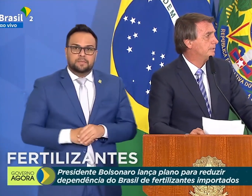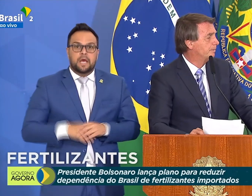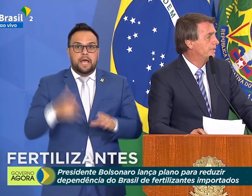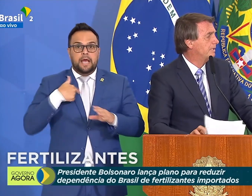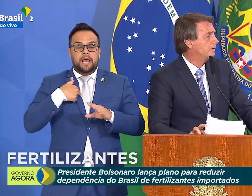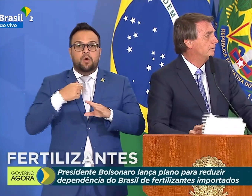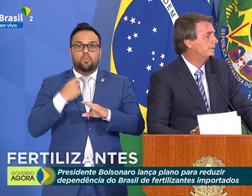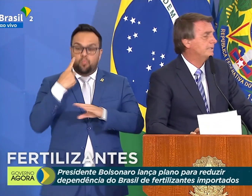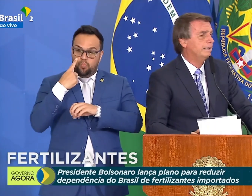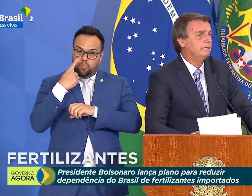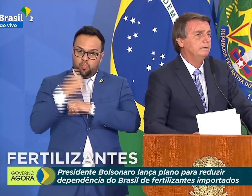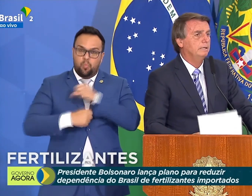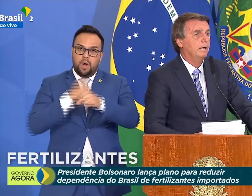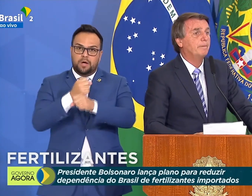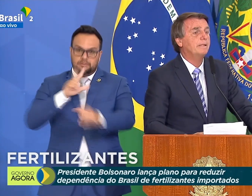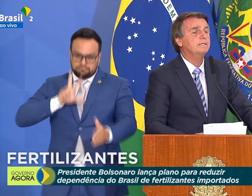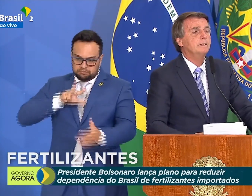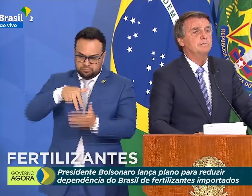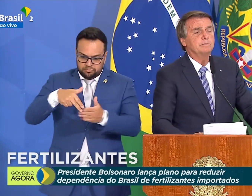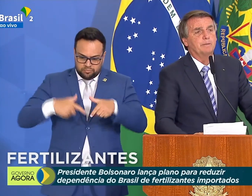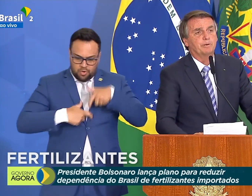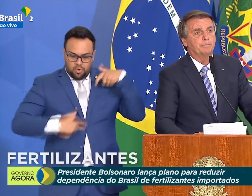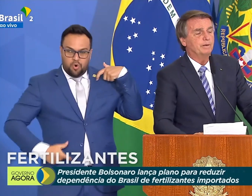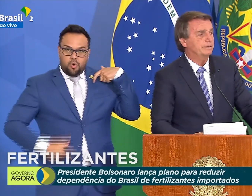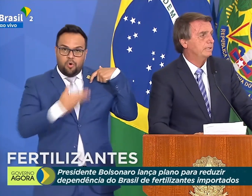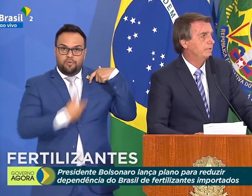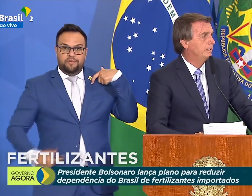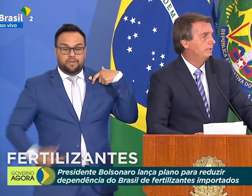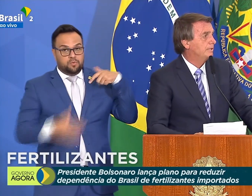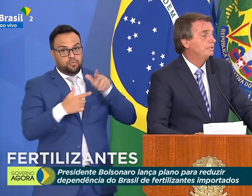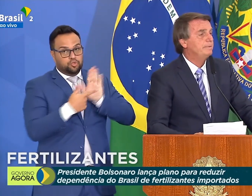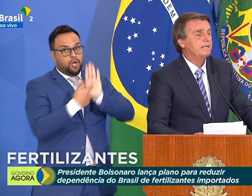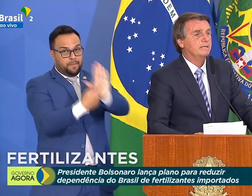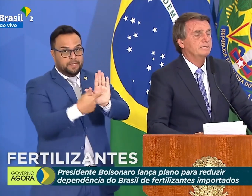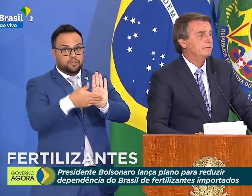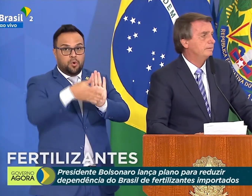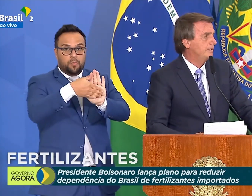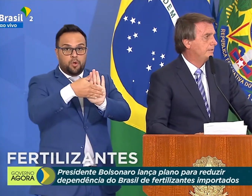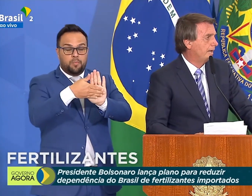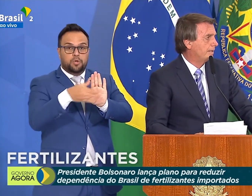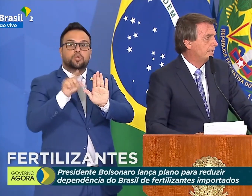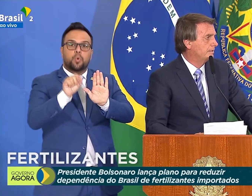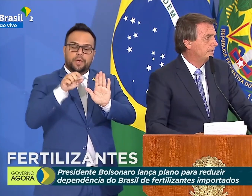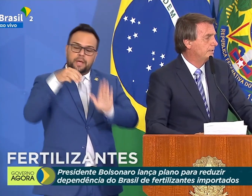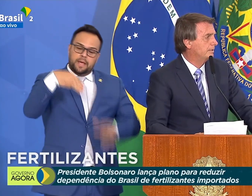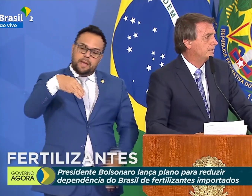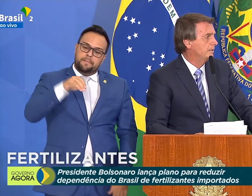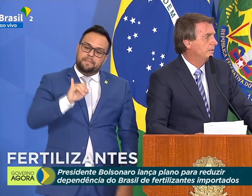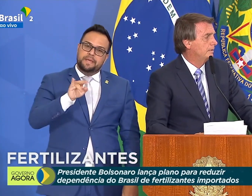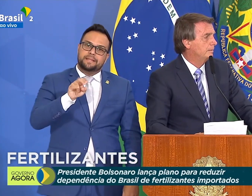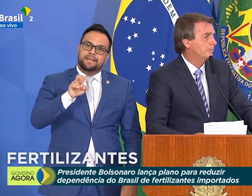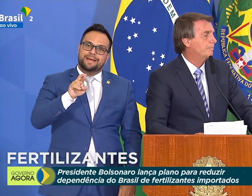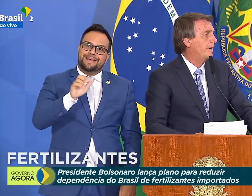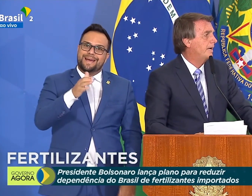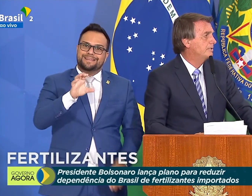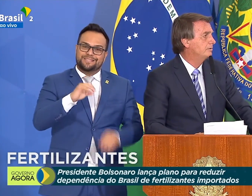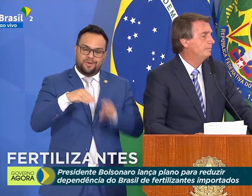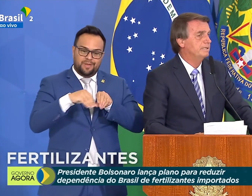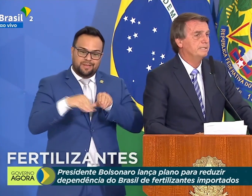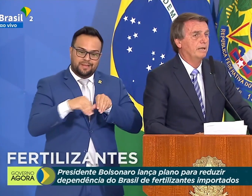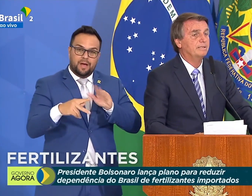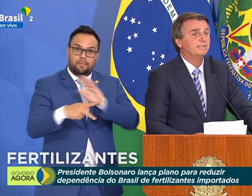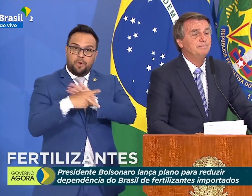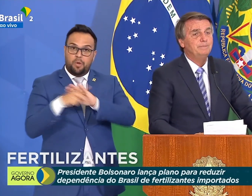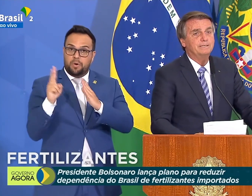aproximadamente depois de ele começar, apresentamos uma proposta de mineração em terras indígenas por parte